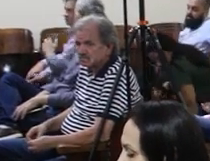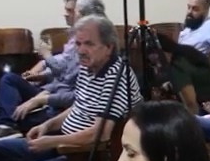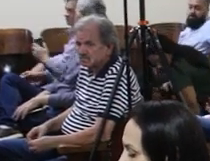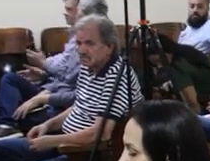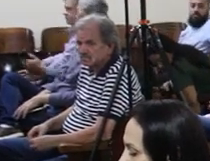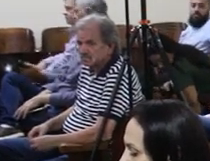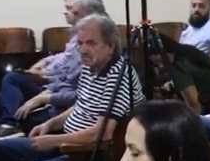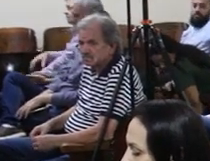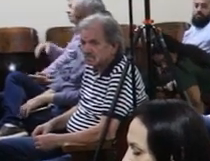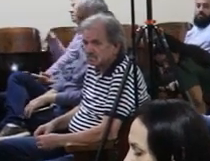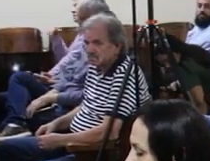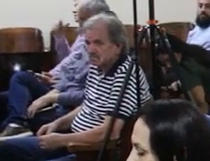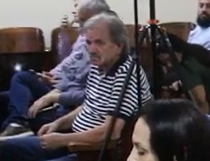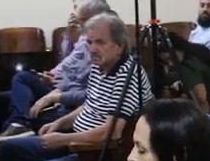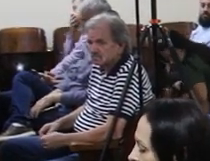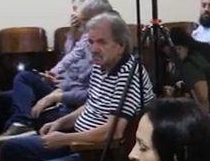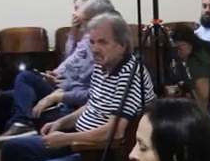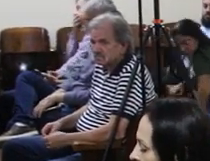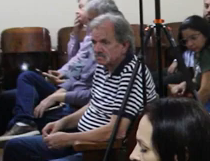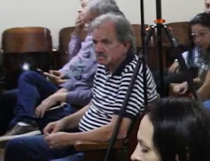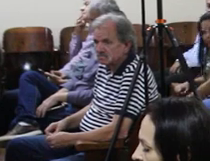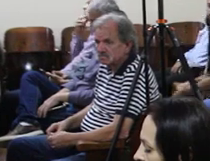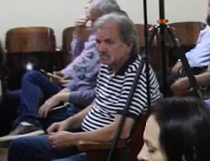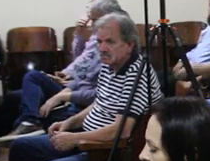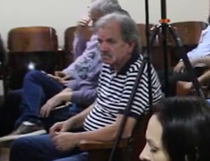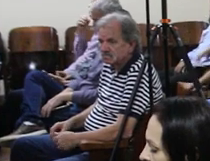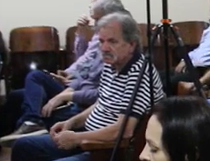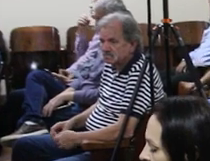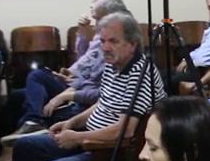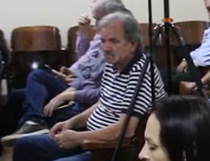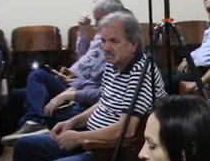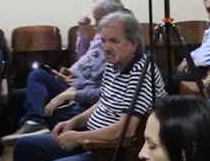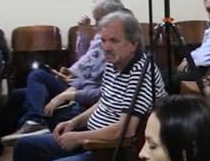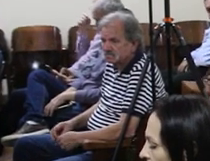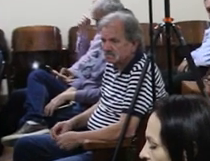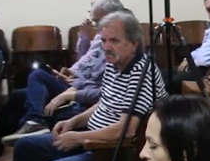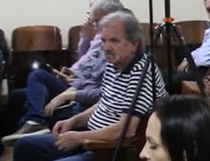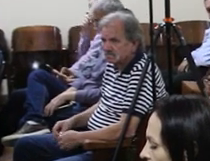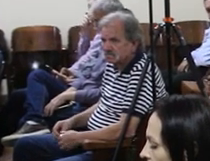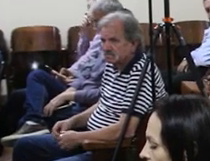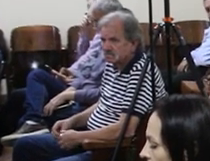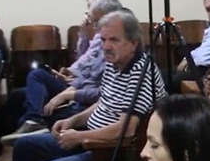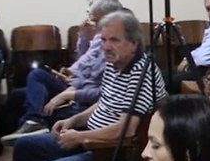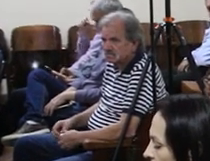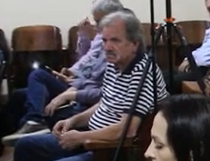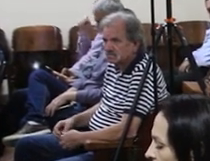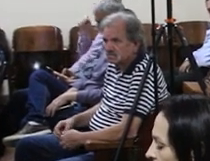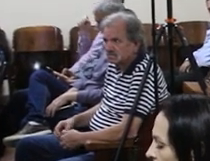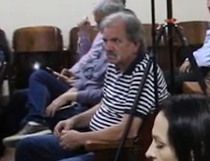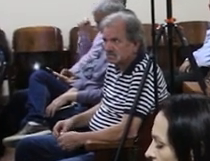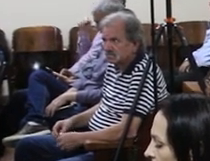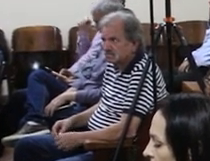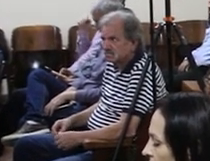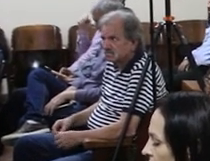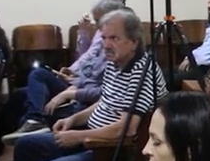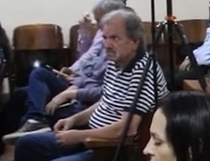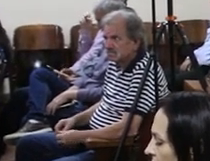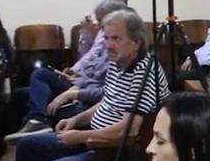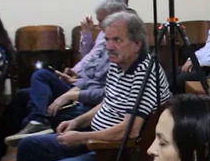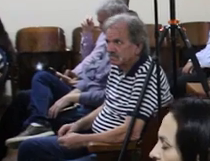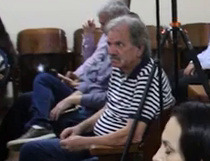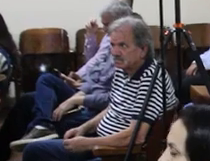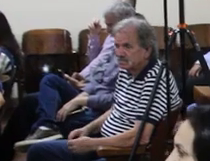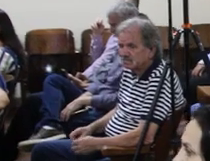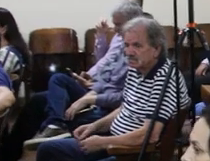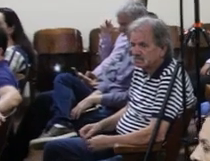da onde vem esse sentimento, né? Não é todo lugar que tem isso. Então isso tem que ser aproveitado de alguma forma, né, Márcio? Nós até conversamos já muito sobre